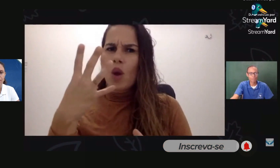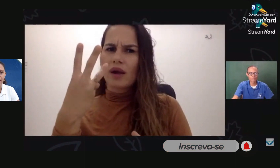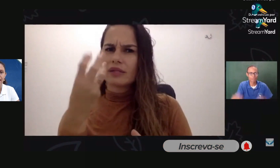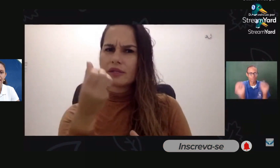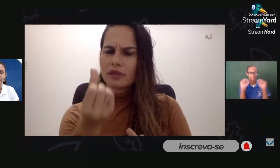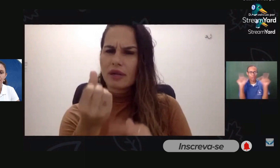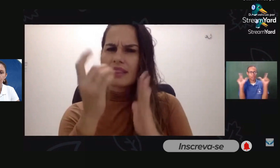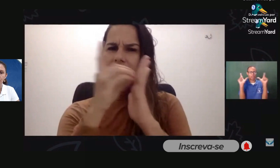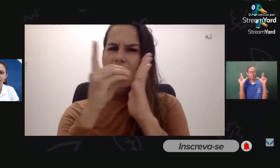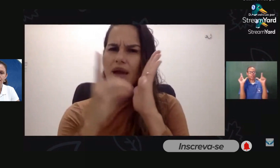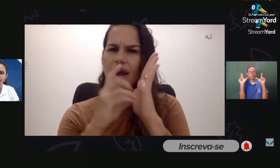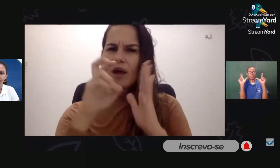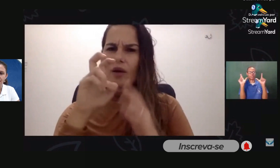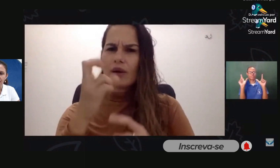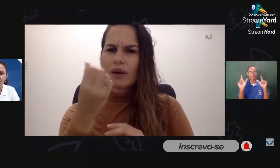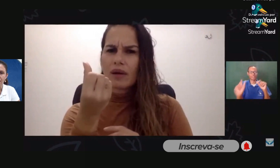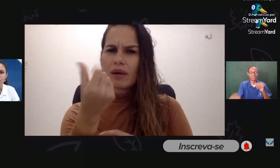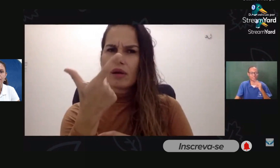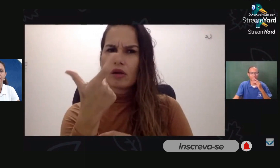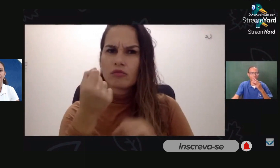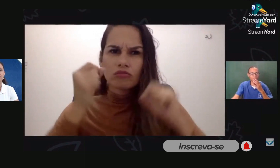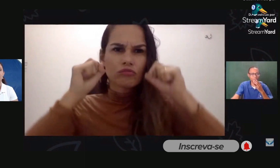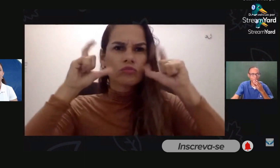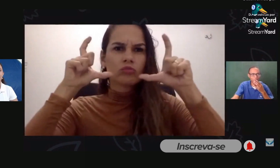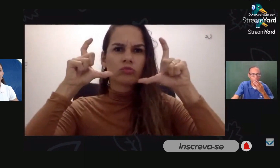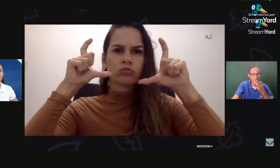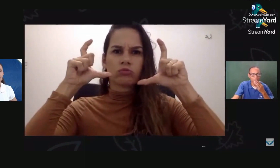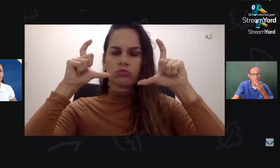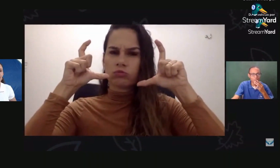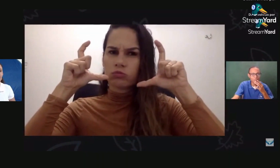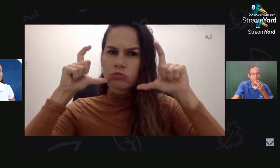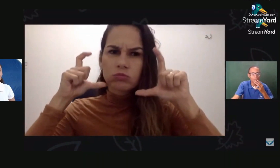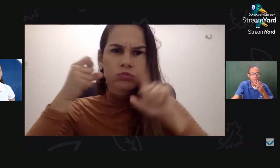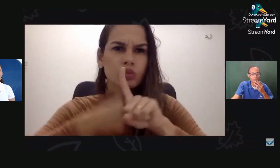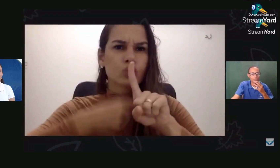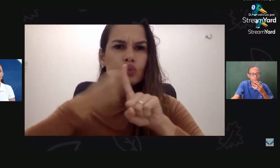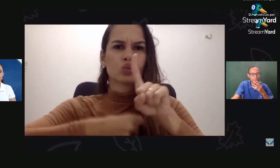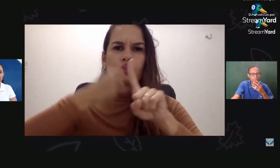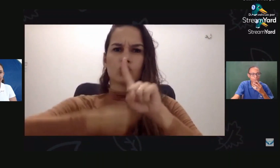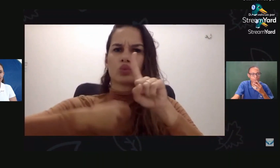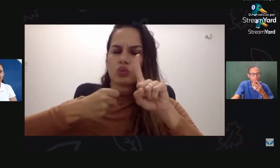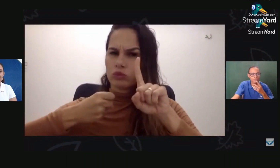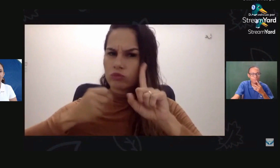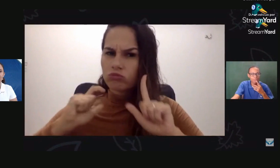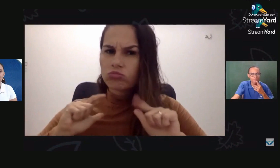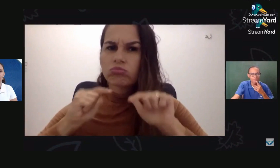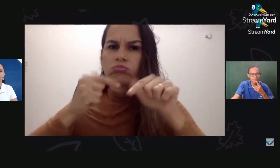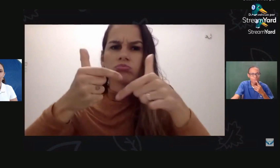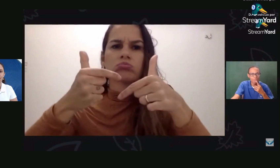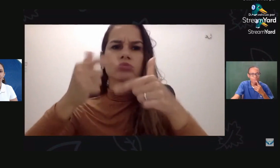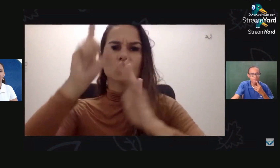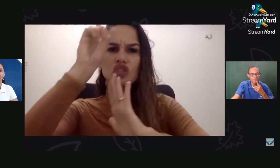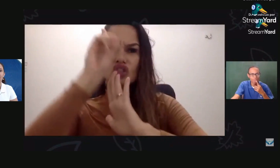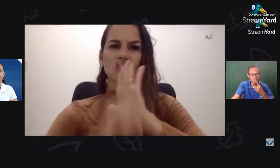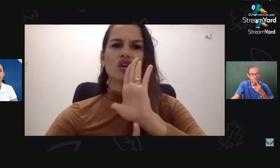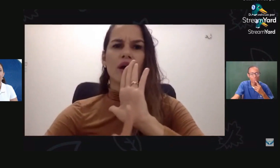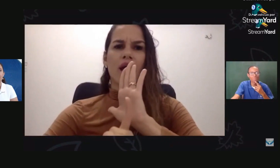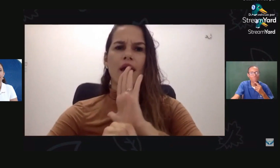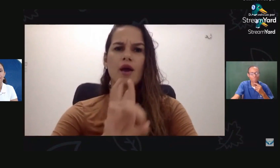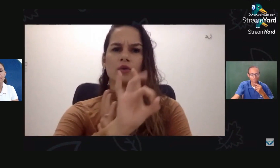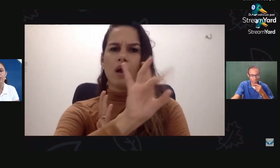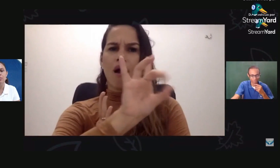compreender sobre a Lei 10.436, sobre o Decreto 5.626, e aí eu fui me atentar a isso, fui lutar,